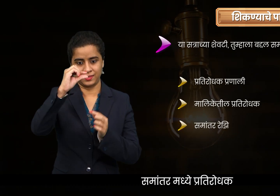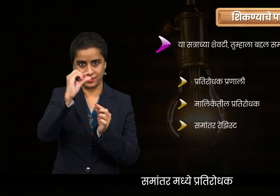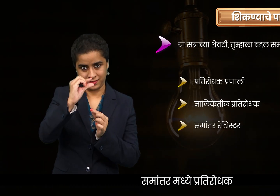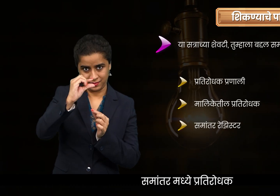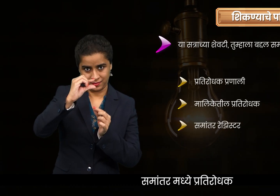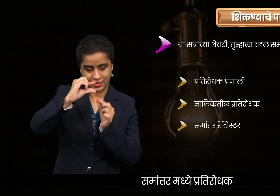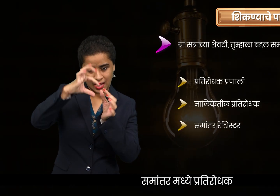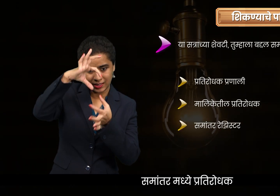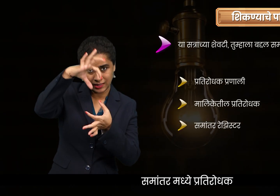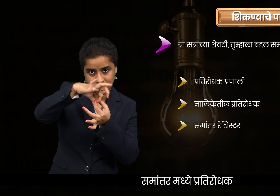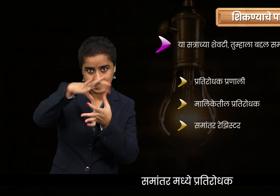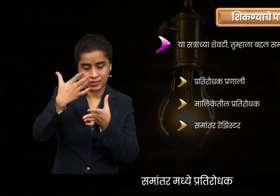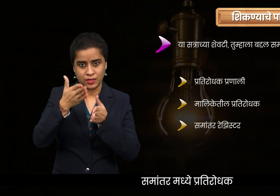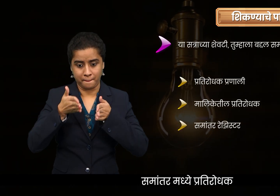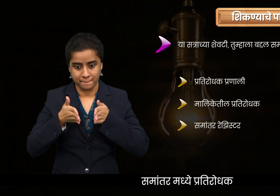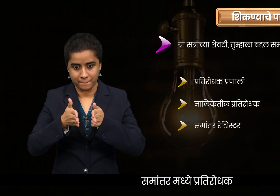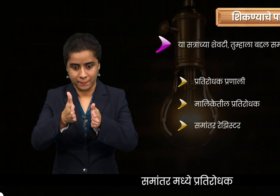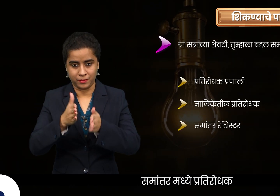समांतरमध्ये प्रतिरोधक.